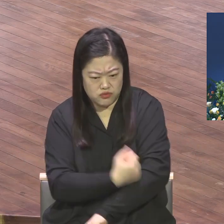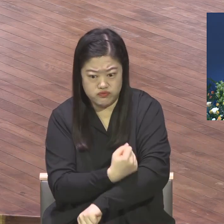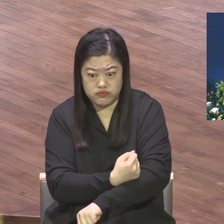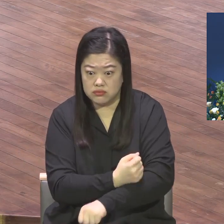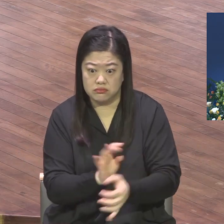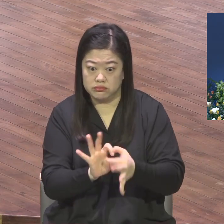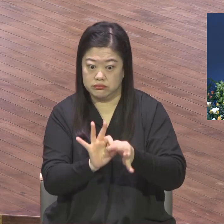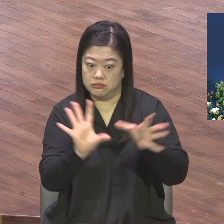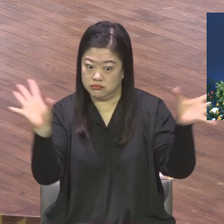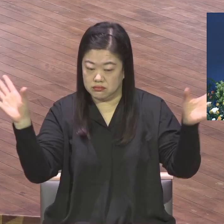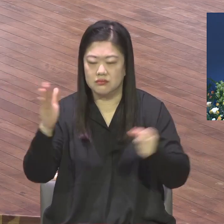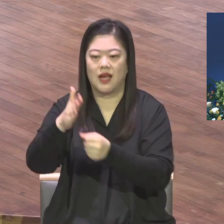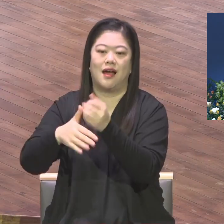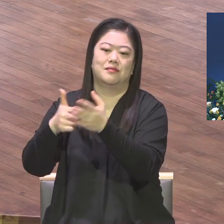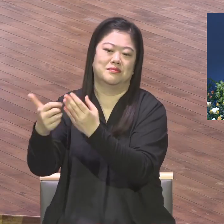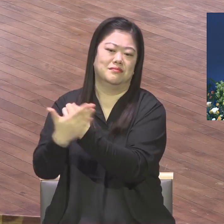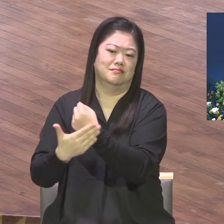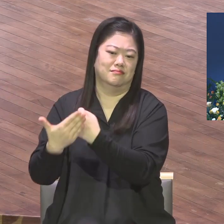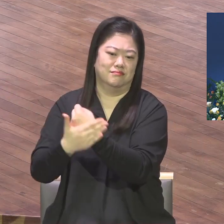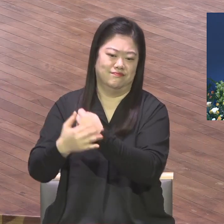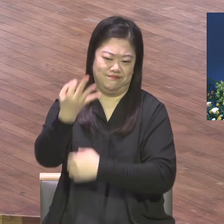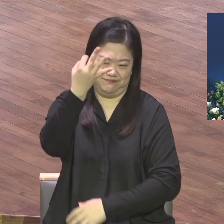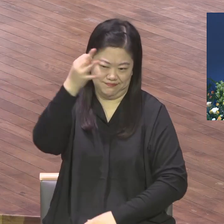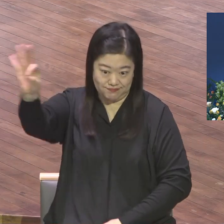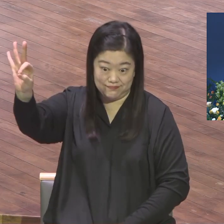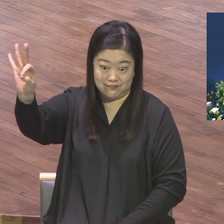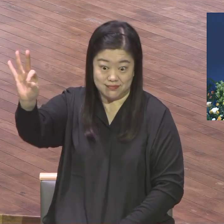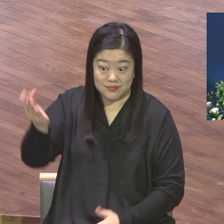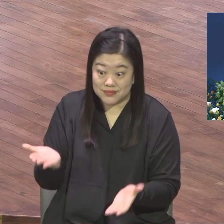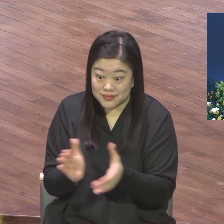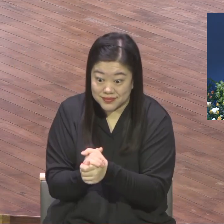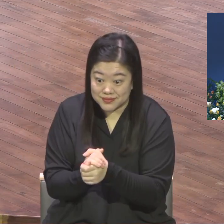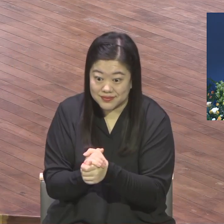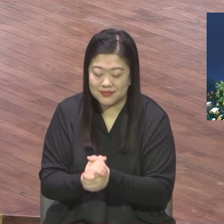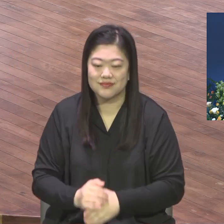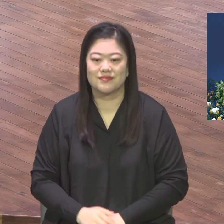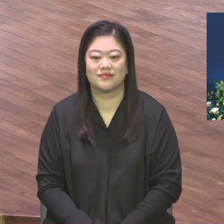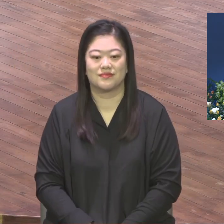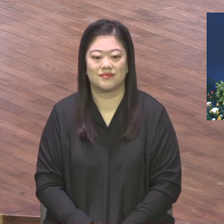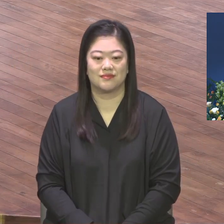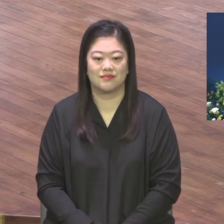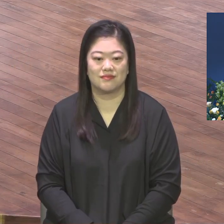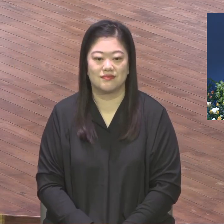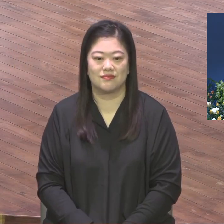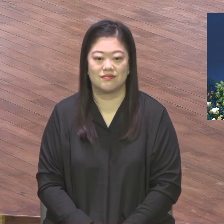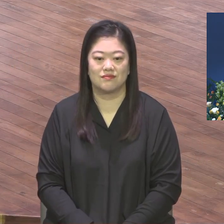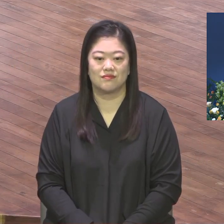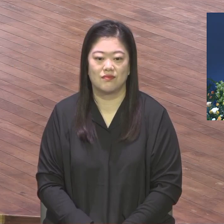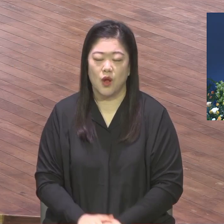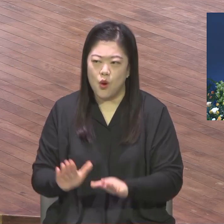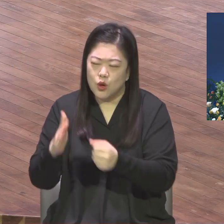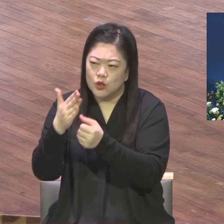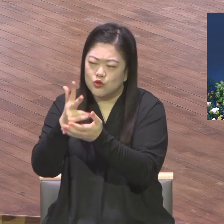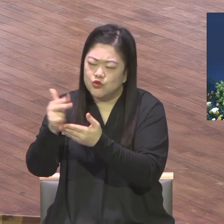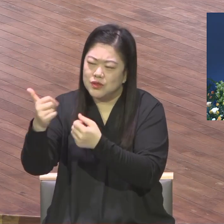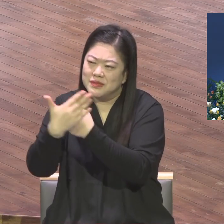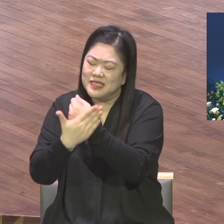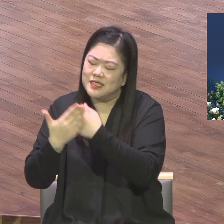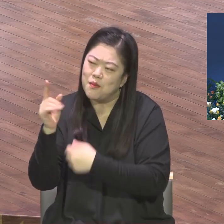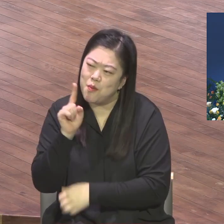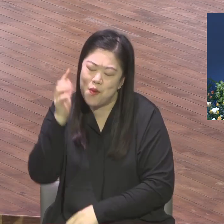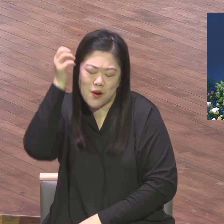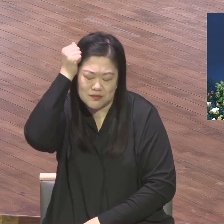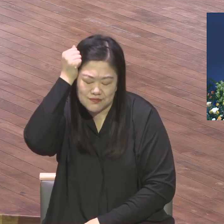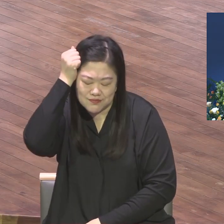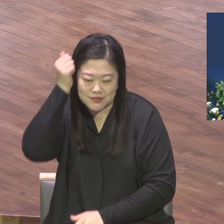내려올 것도 없어요. 오직 주님의 은혜로다. 주님의 은혜, 주님의 은혜를 깊이 생각하는 하루 되길